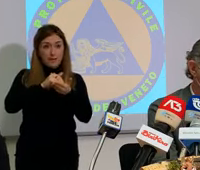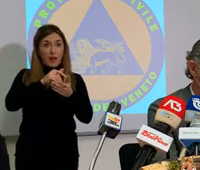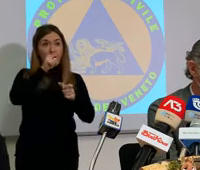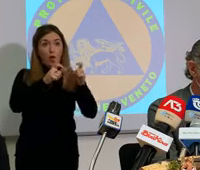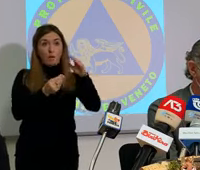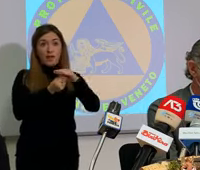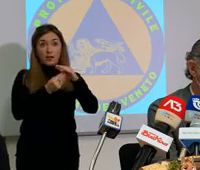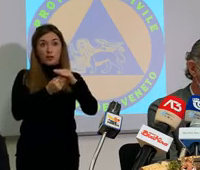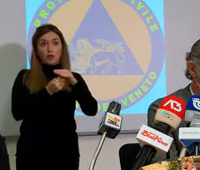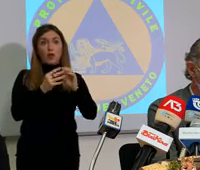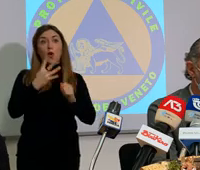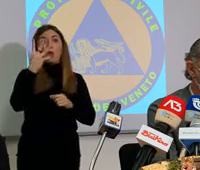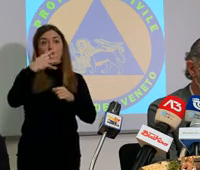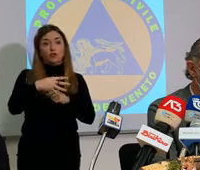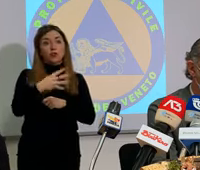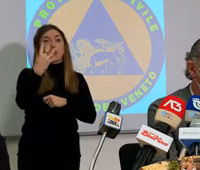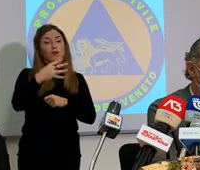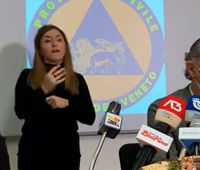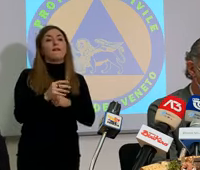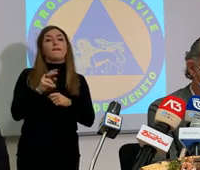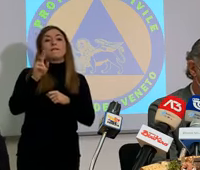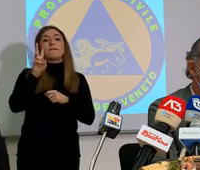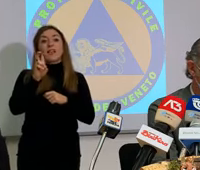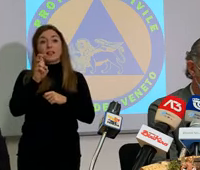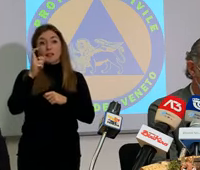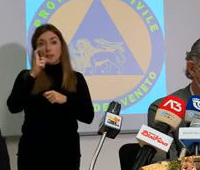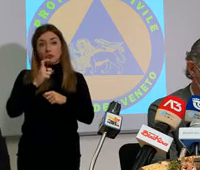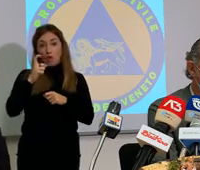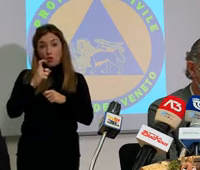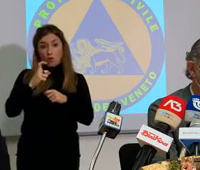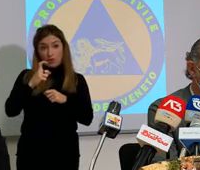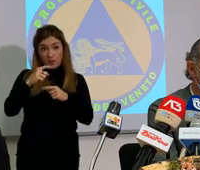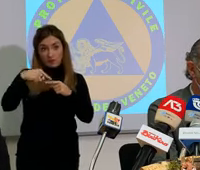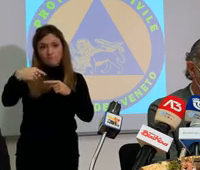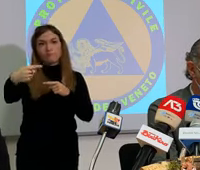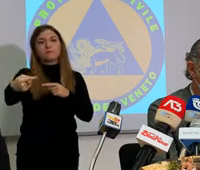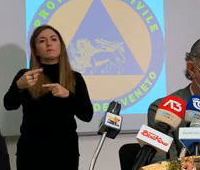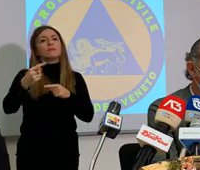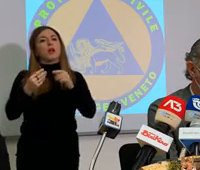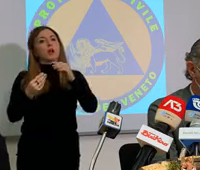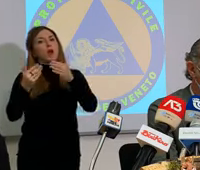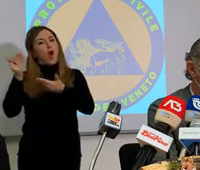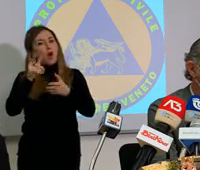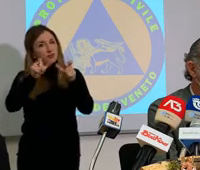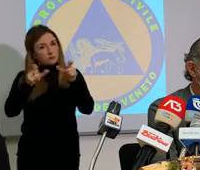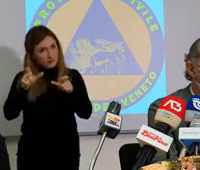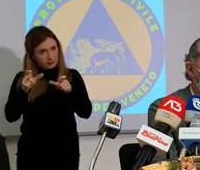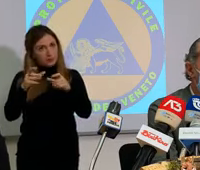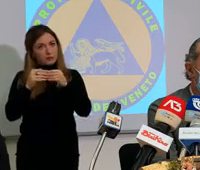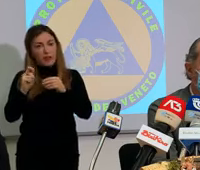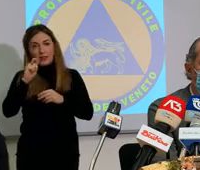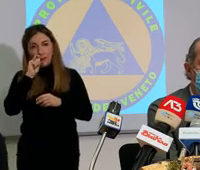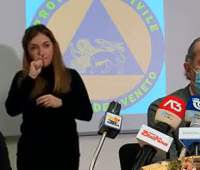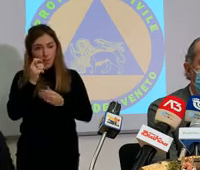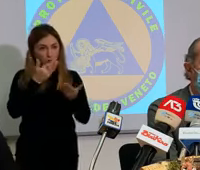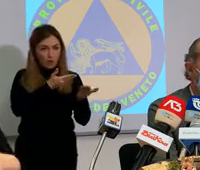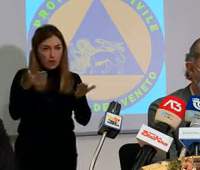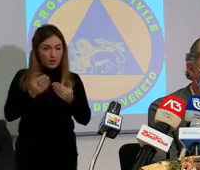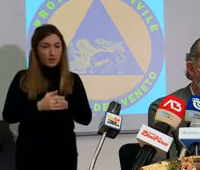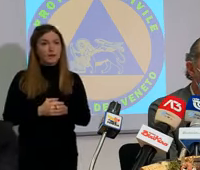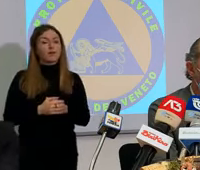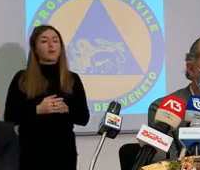giorni un tampone ogni 20 giorni ai 30 mila ospiti oltre a tutte le restrizioni e